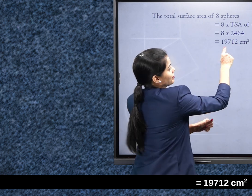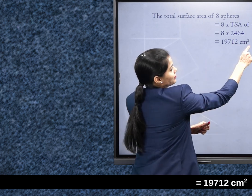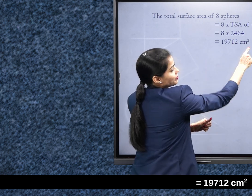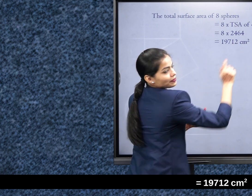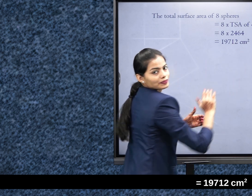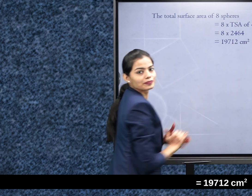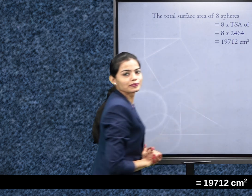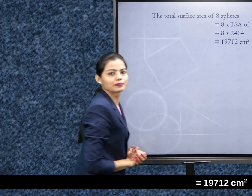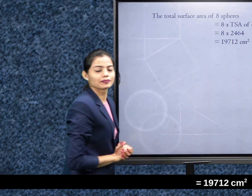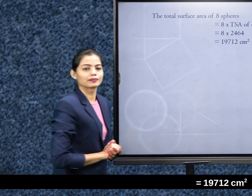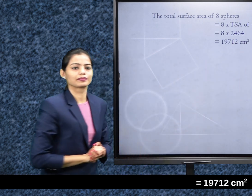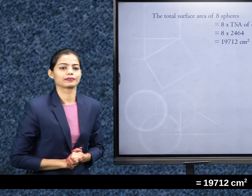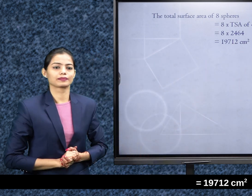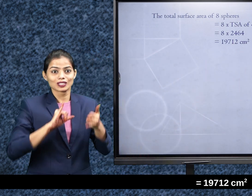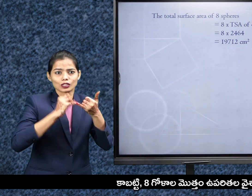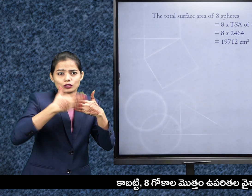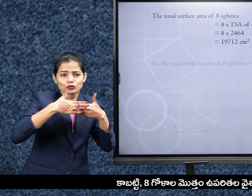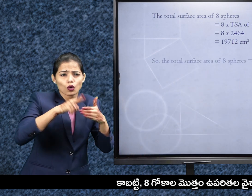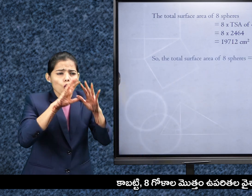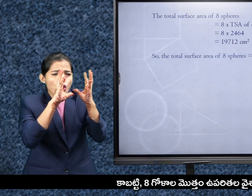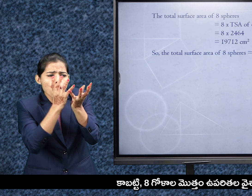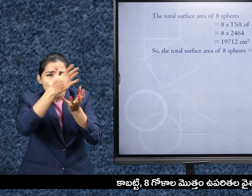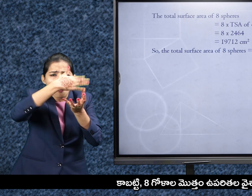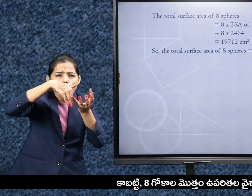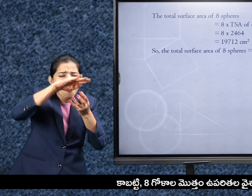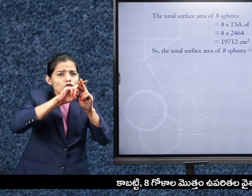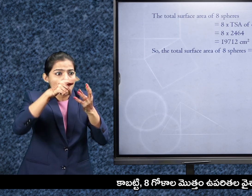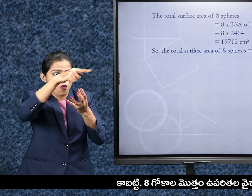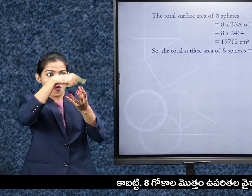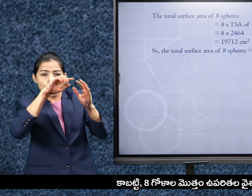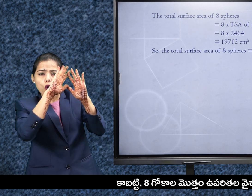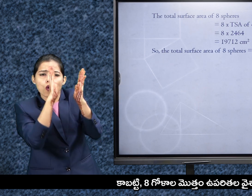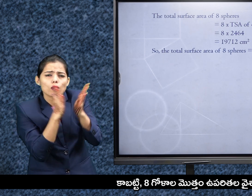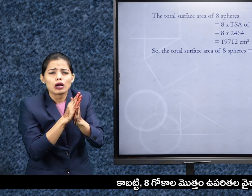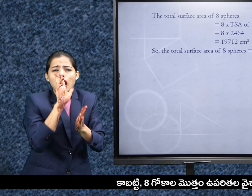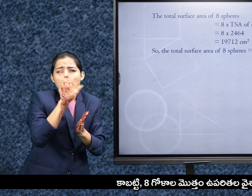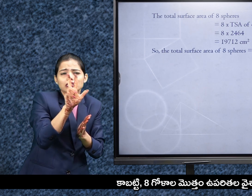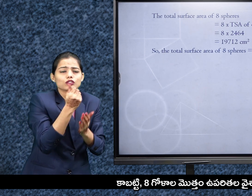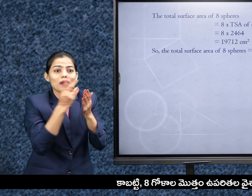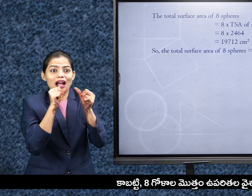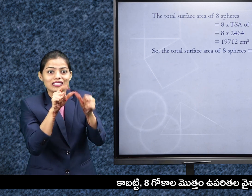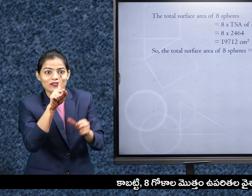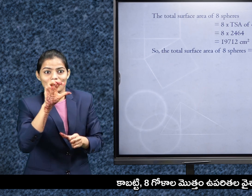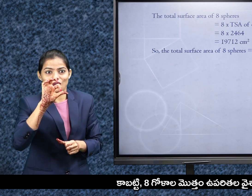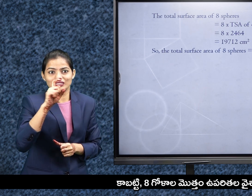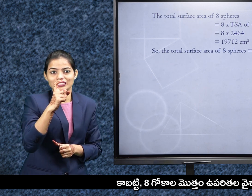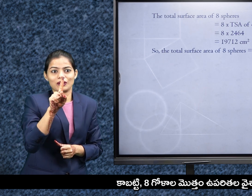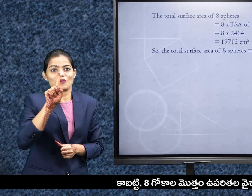19,712 సెంటీమీటర్ స్క్వేర్. కాబట్టి 8 గోళాల మొత్తం ఉపరితల వైశాల్యం 19,712